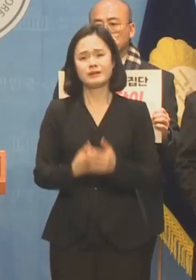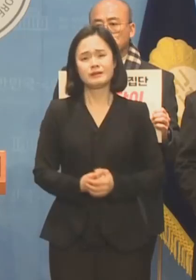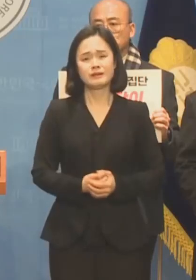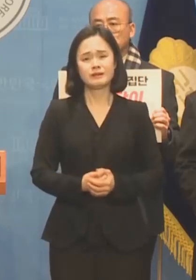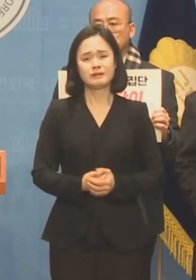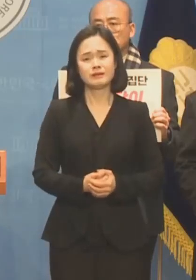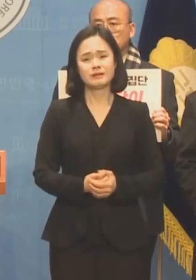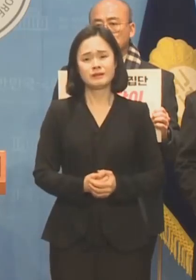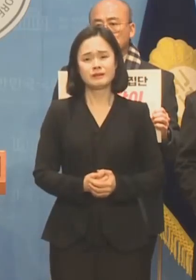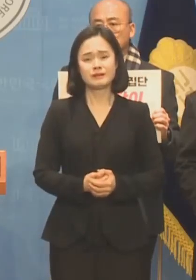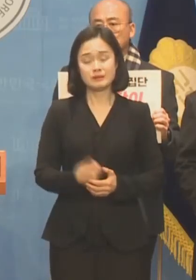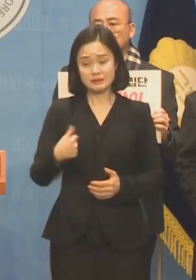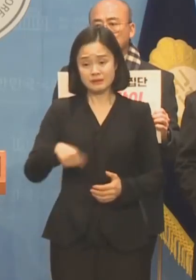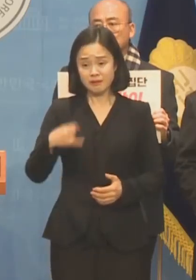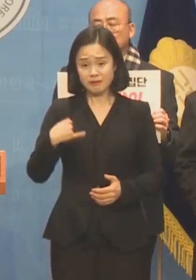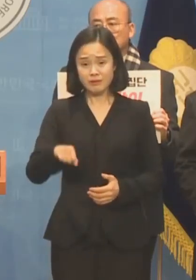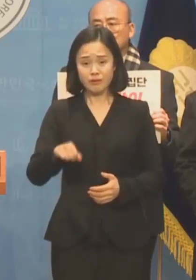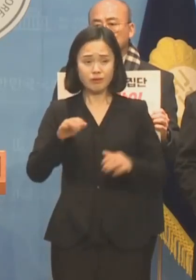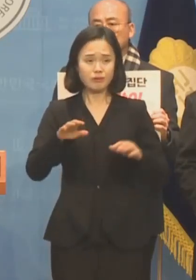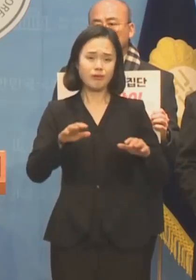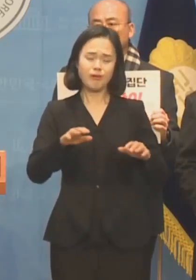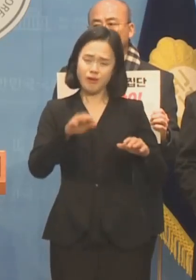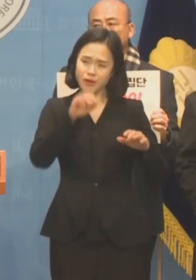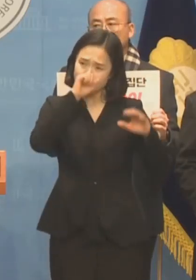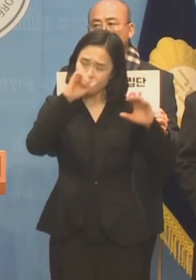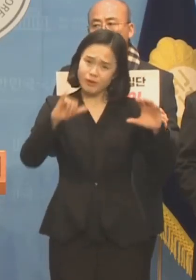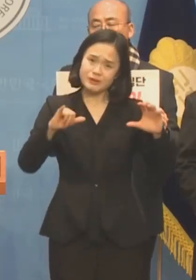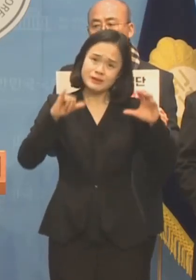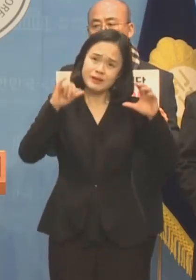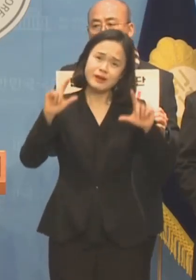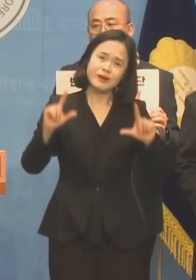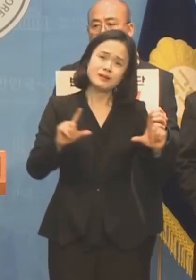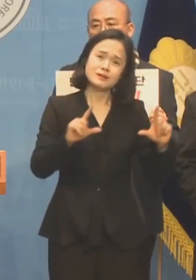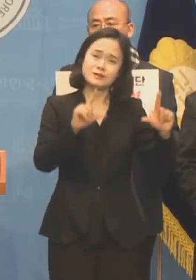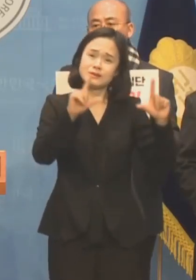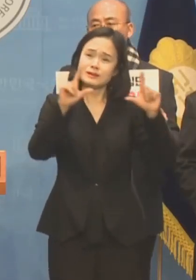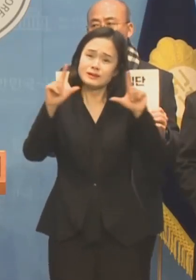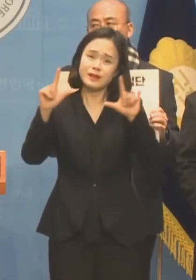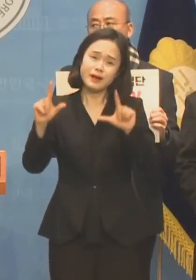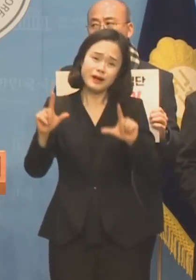못 느끼고 오직 내 자식의